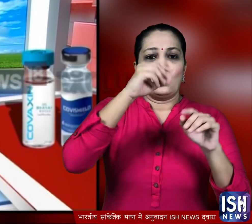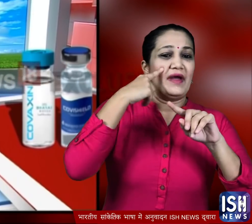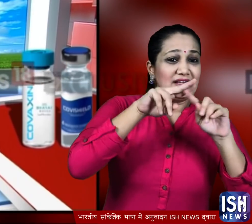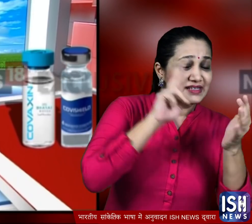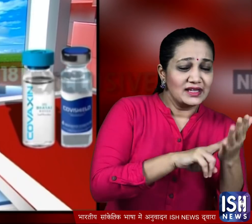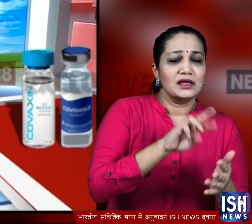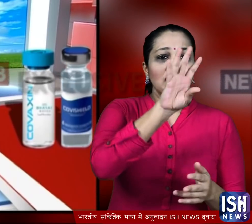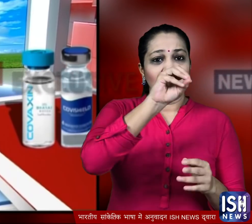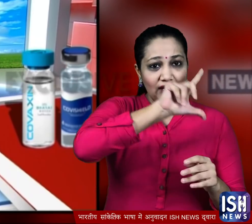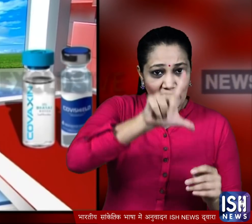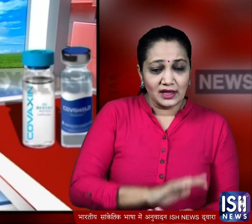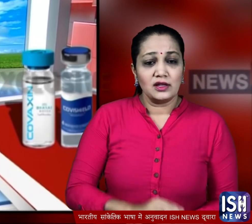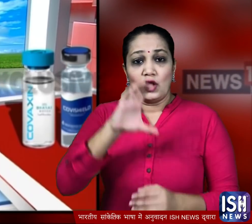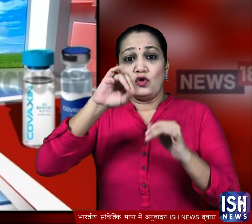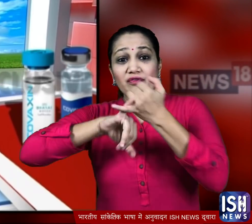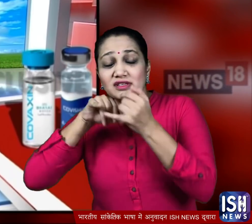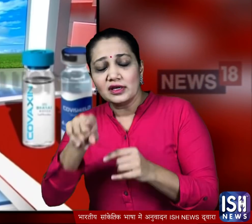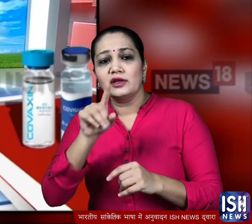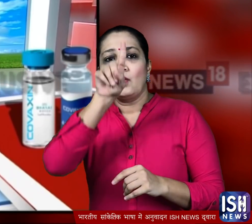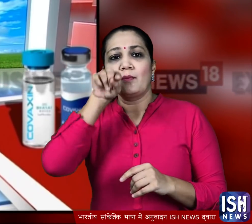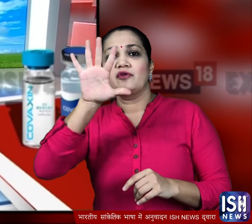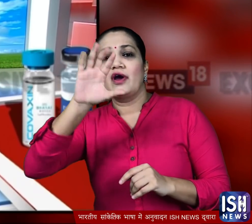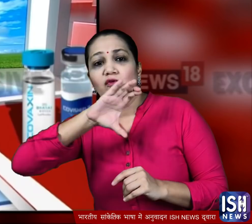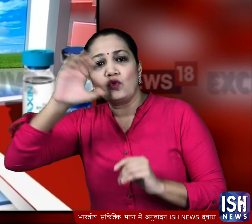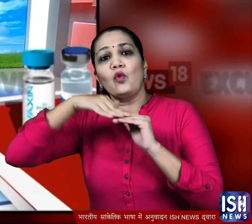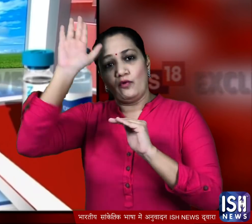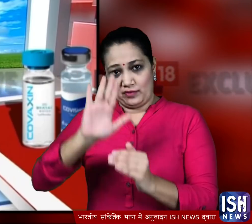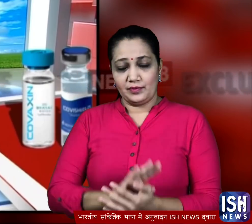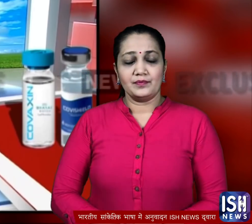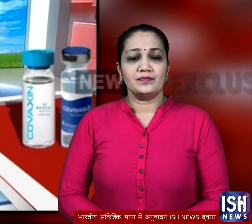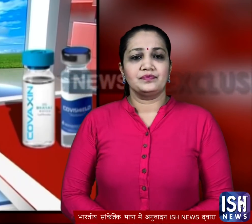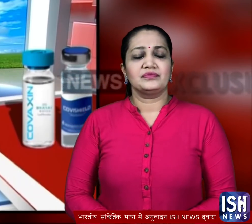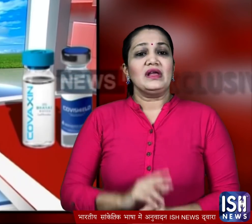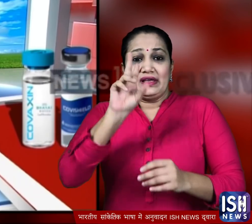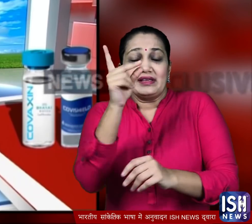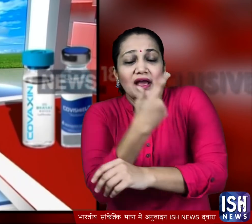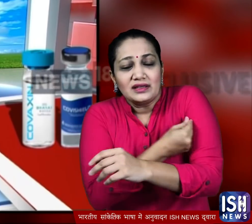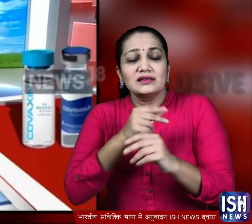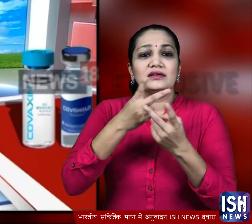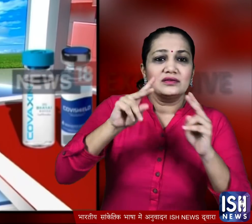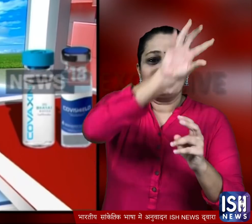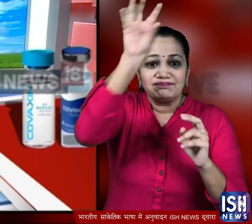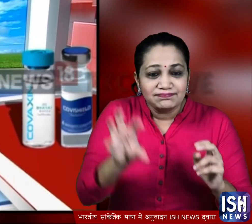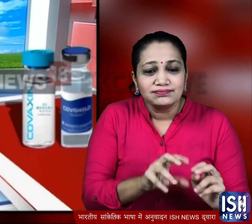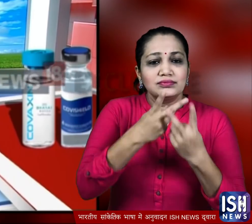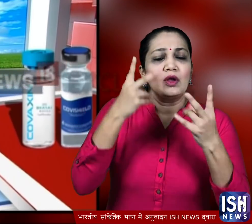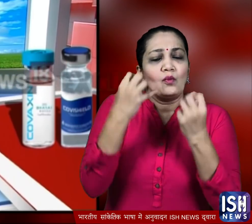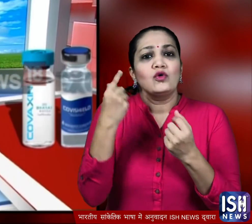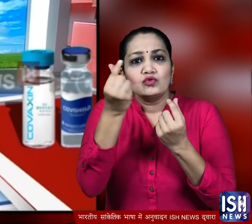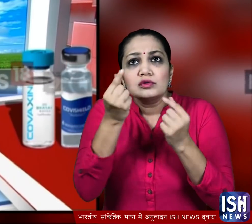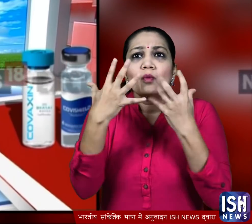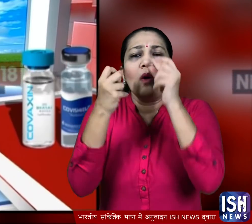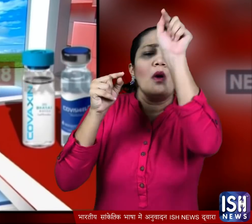इनमें कोवैक्सीन की करीब 30 लाख, जबकि कोविशील्ड की 1.5 करोड़ से ज्यादा खुराक होगी। ये फैसला दूसरी डोज लगवाने वालों और राज्यों